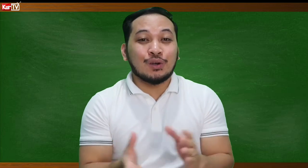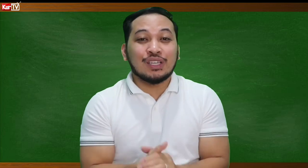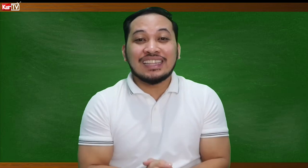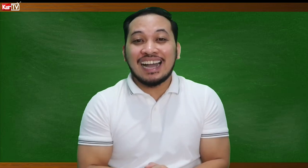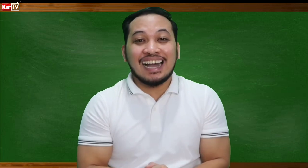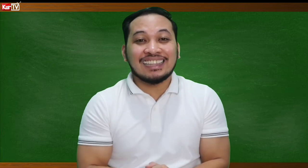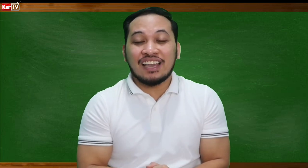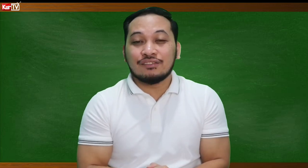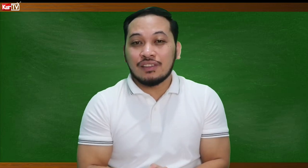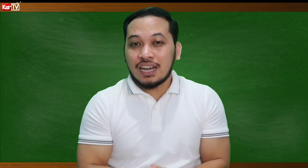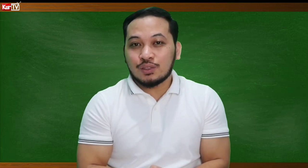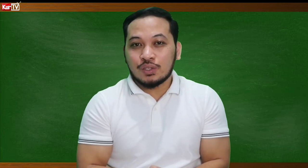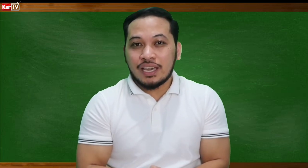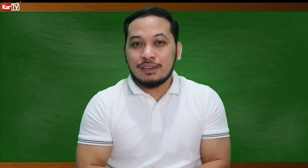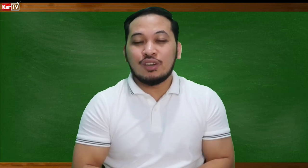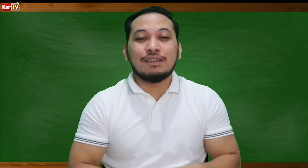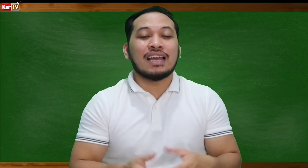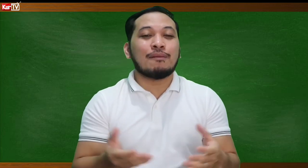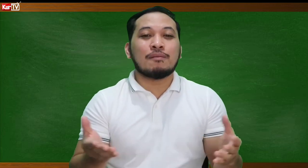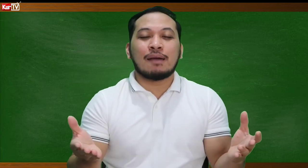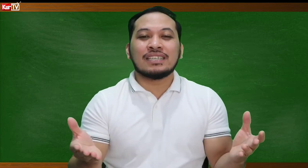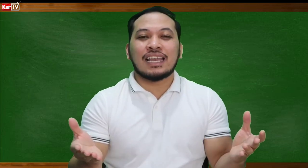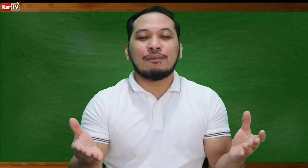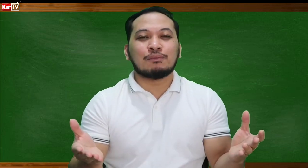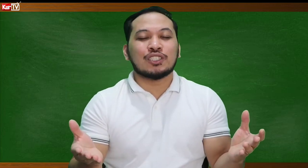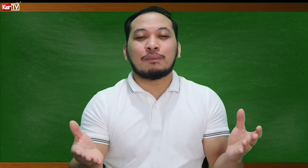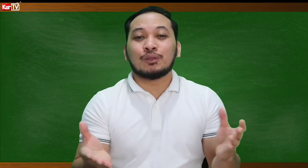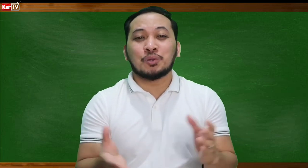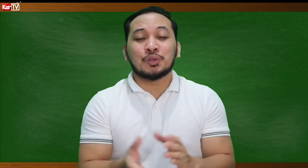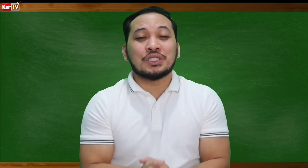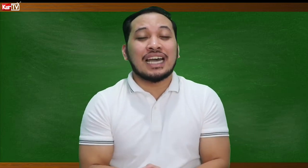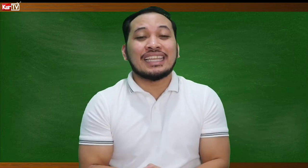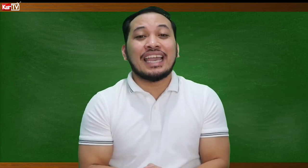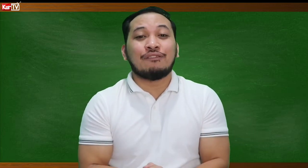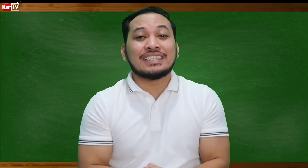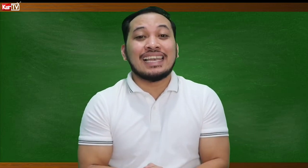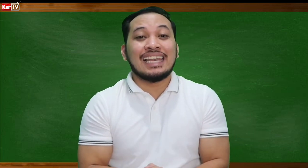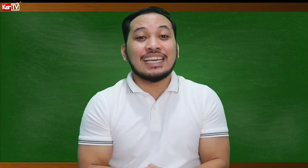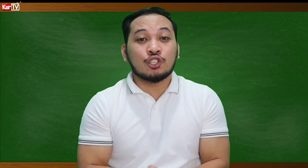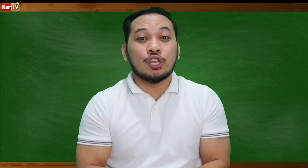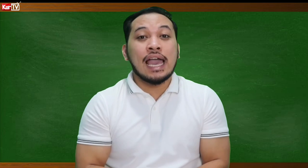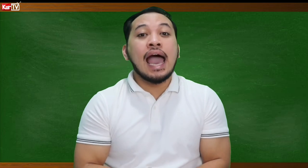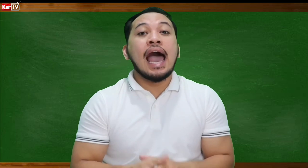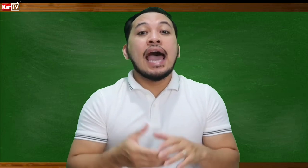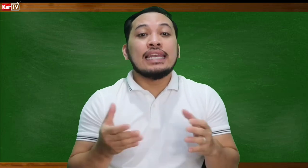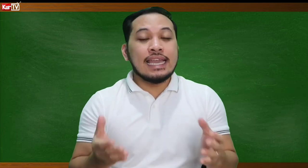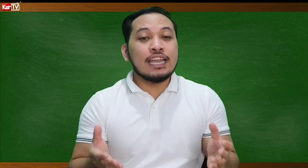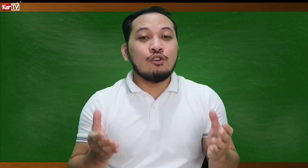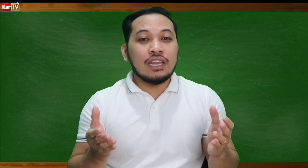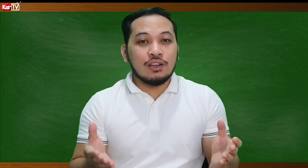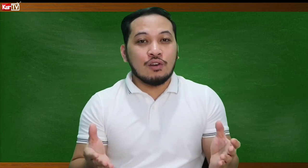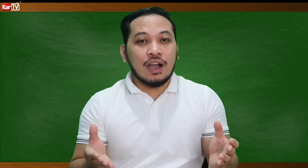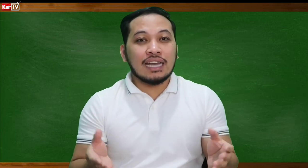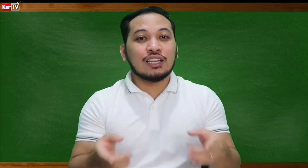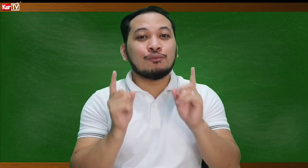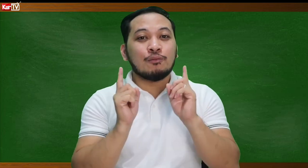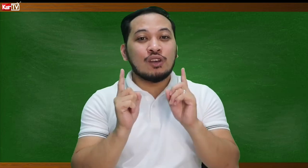nanonood ng ating vlog today. Muli, maraming salamat po sa pagtutok nyo sa ating FSL lesson linggo-linggo. At kayo po muli